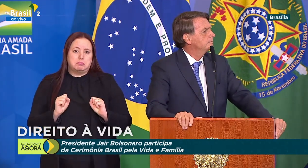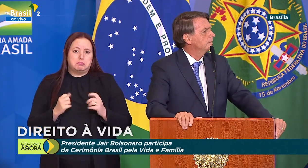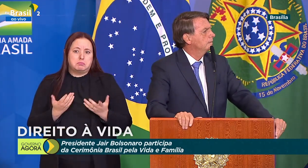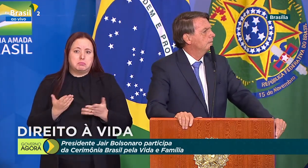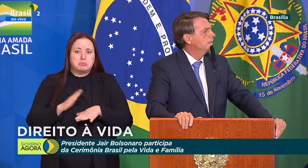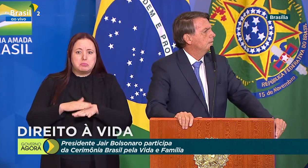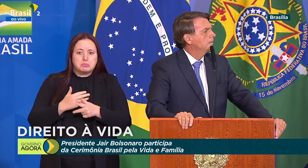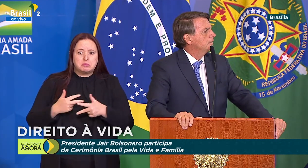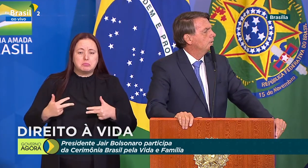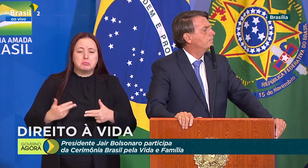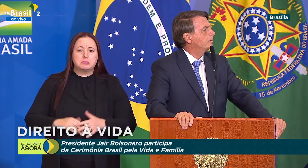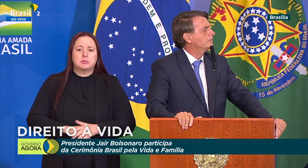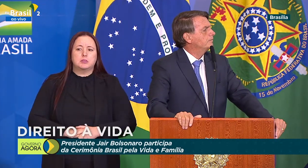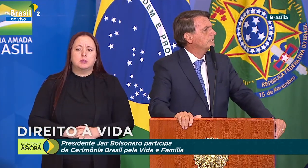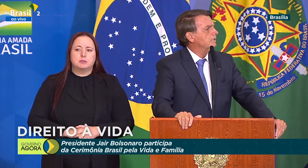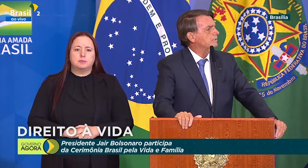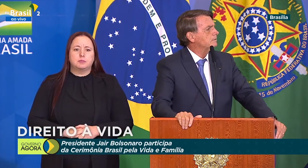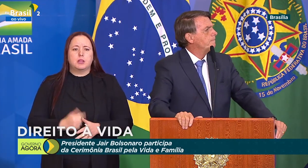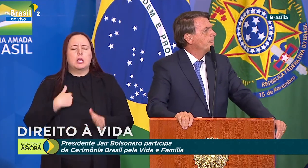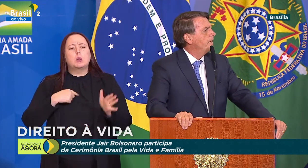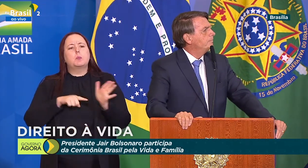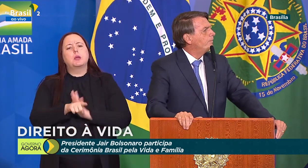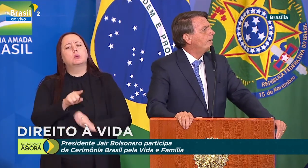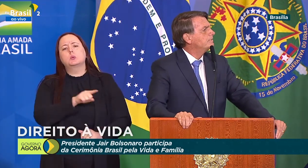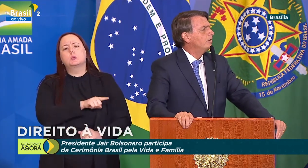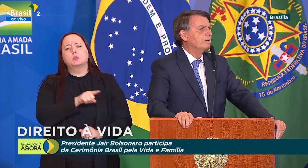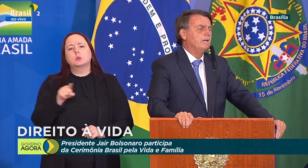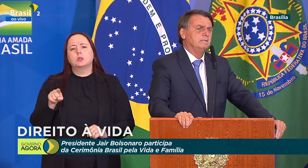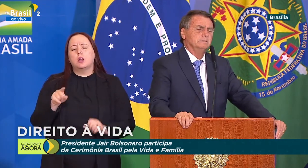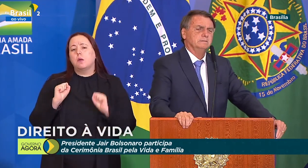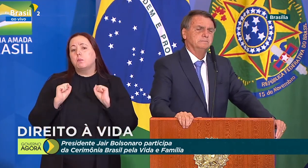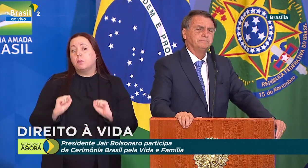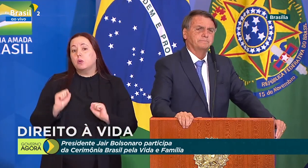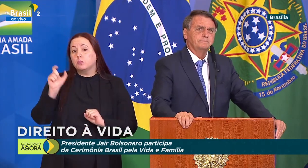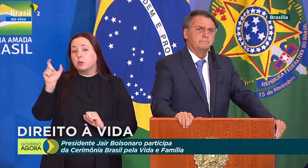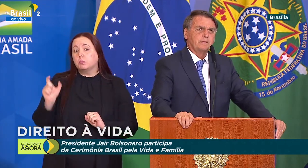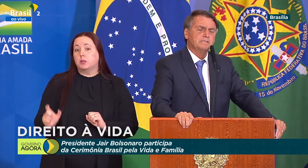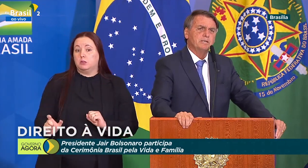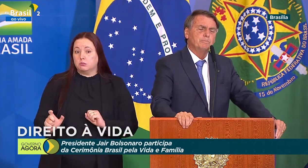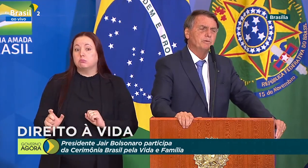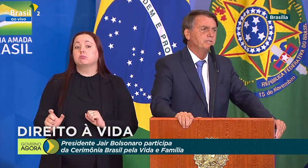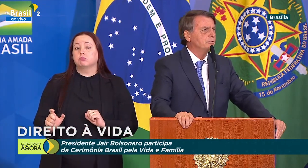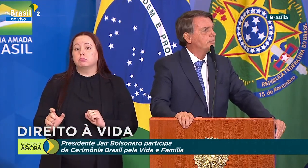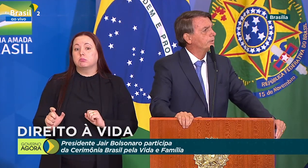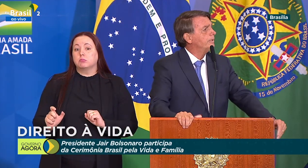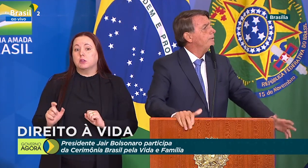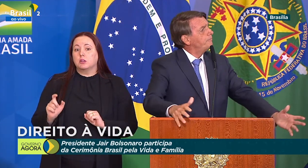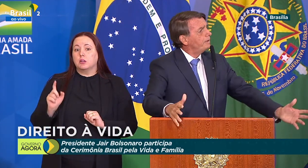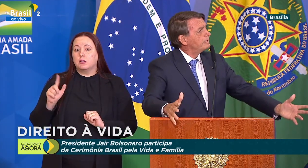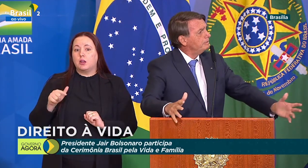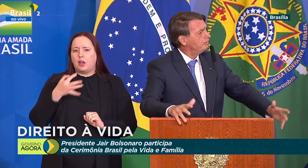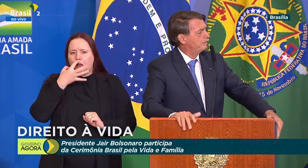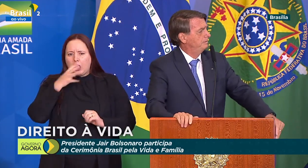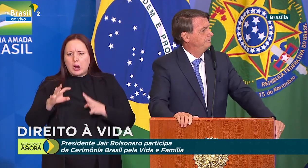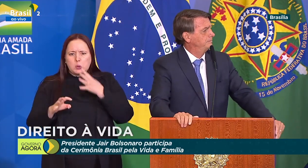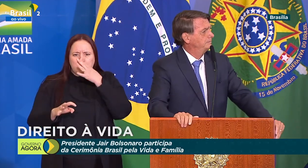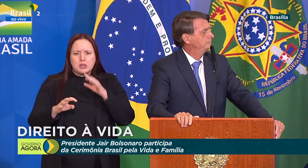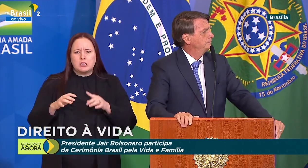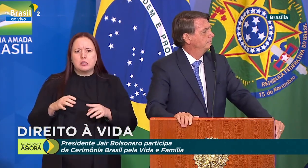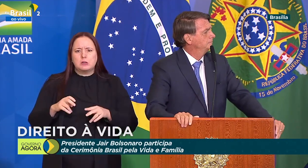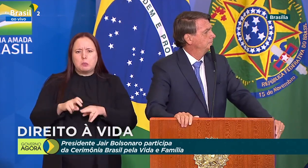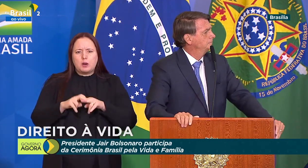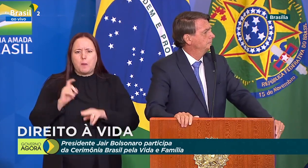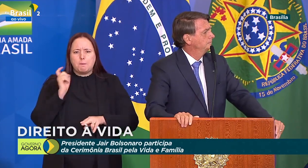tudo e eu pergunto a vocês pode alguém ser punido por fake